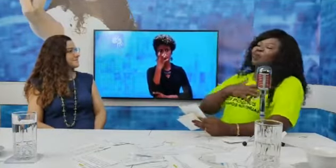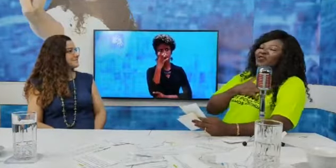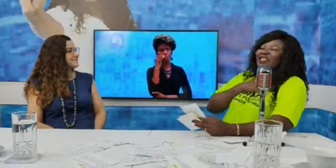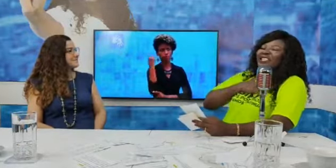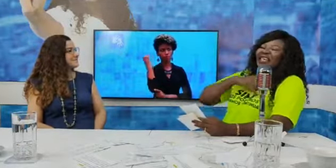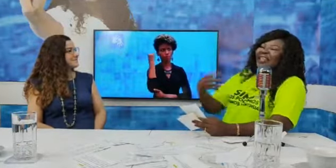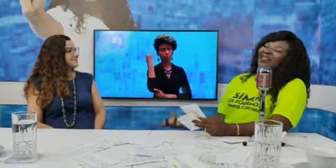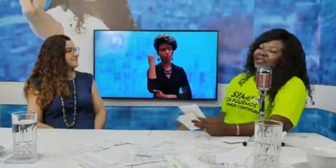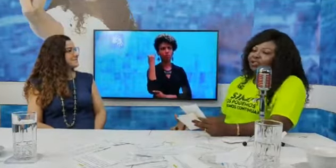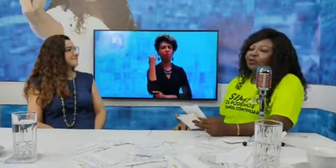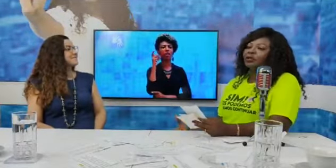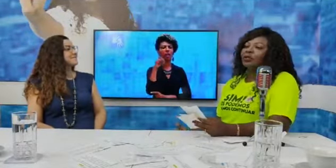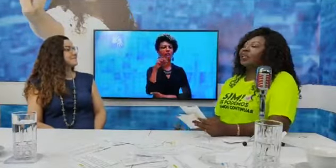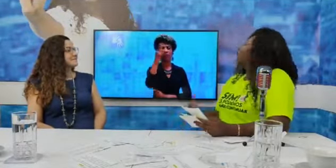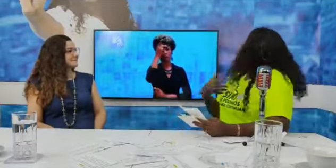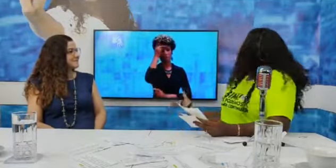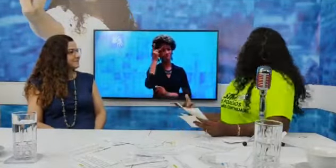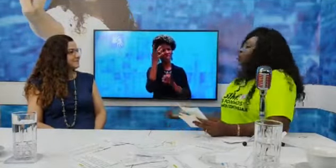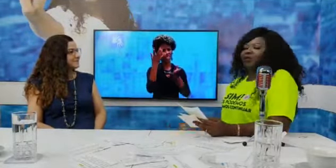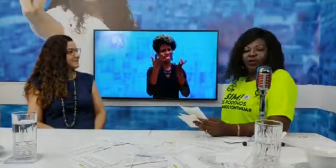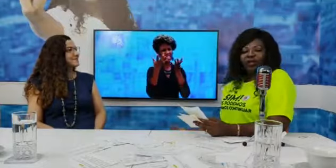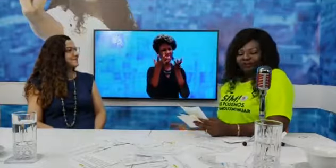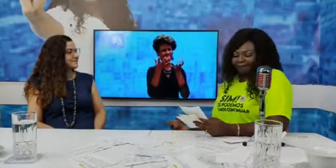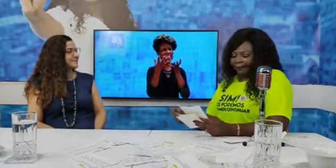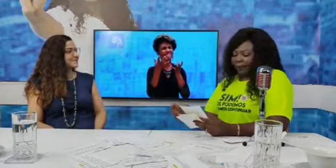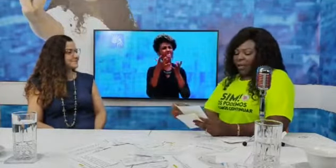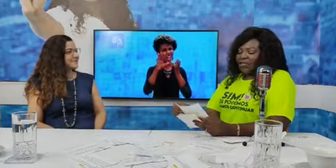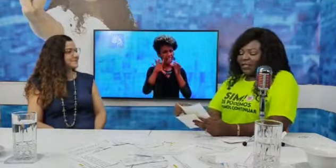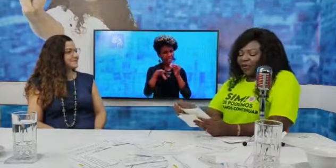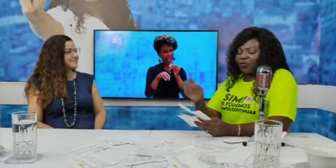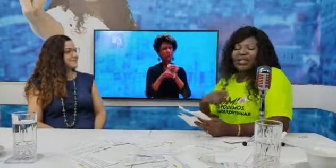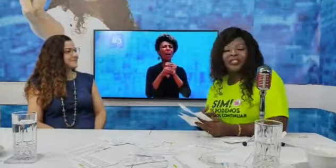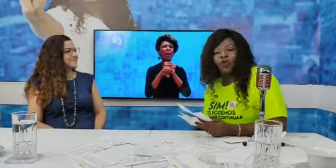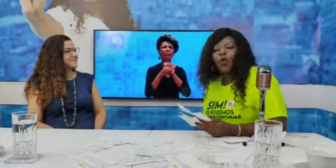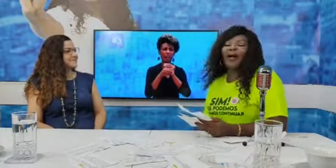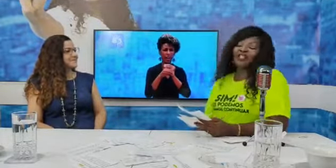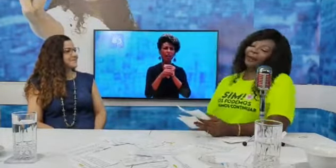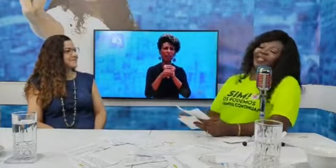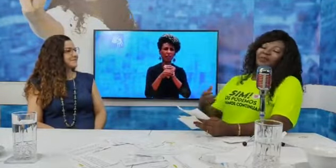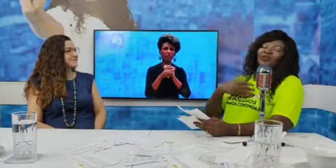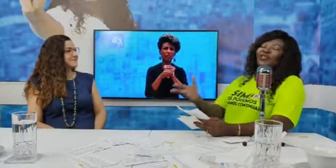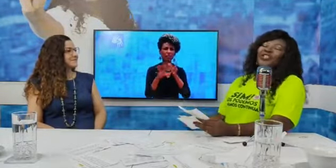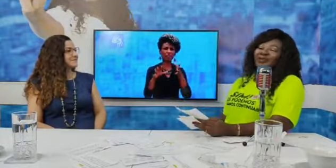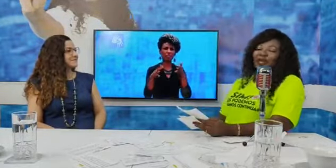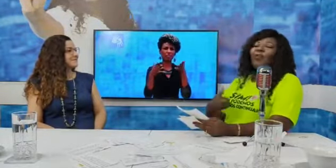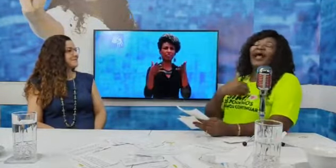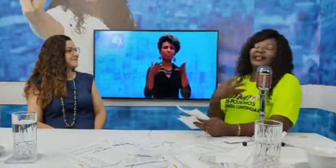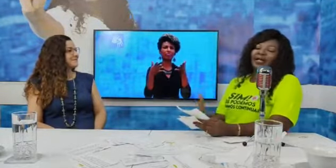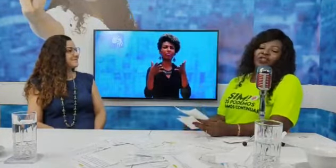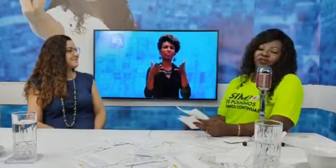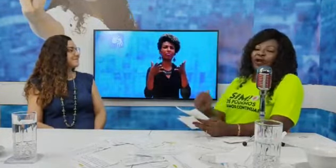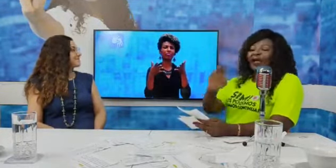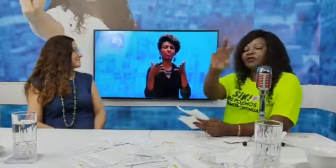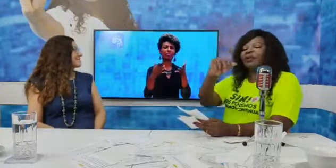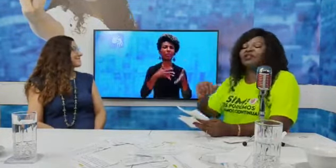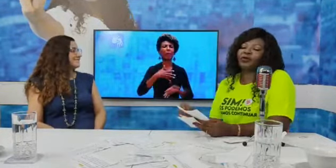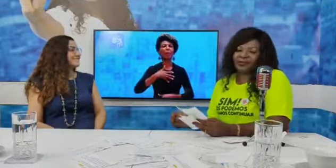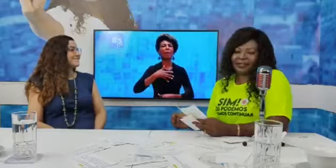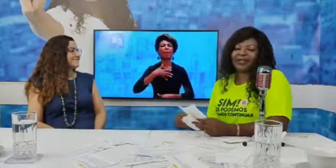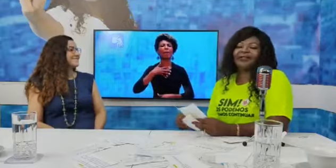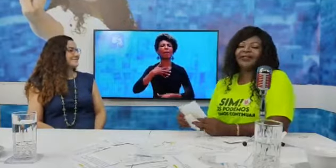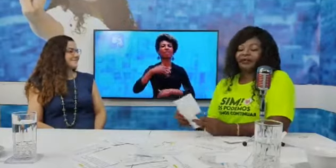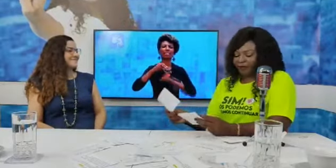são de pessoas sedentas que querem contribuir. 106 compartilhamentos, pessoas que têm o prazer de divulgar. Deus